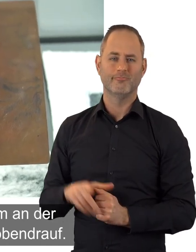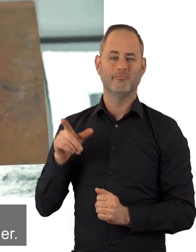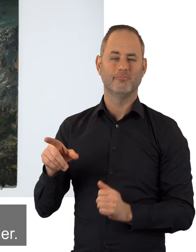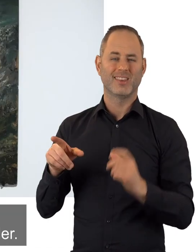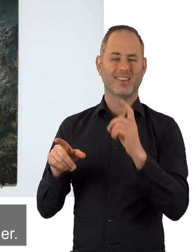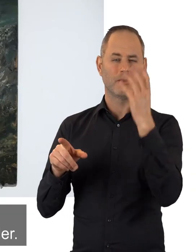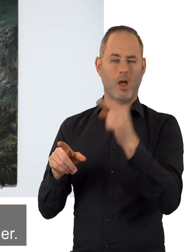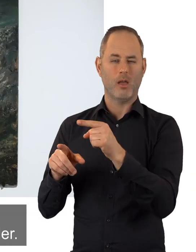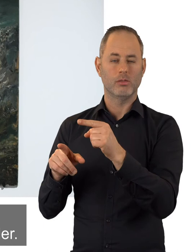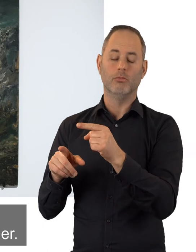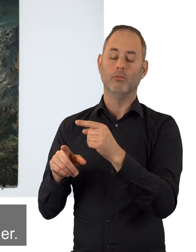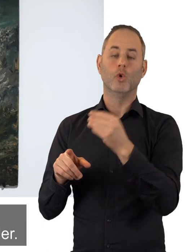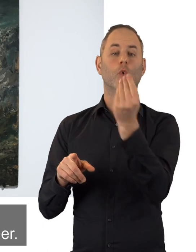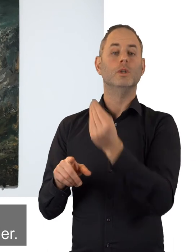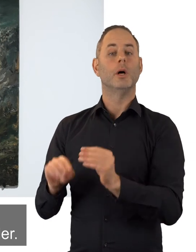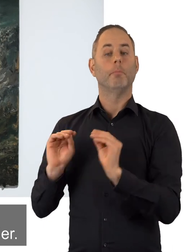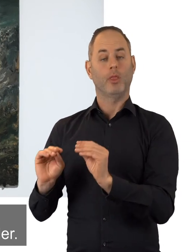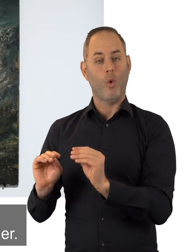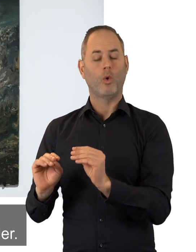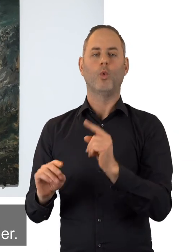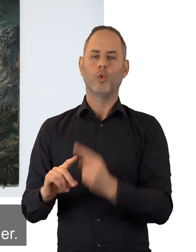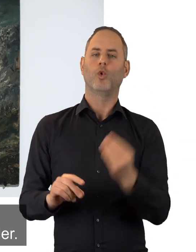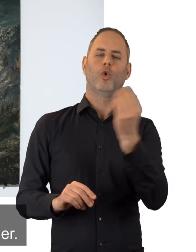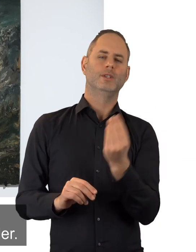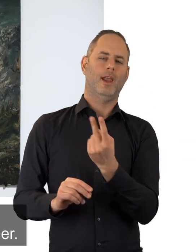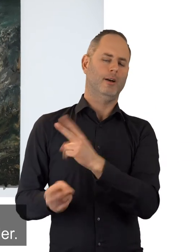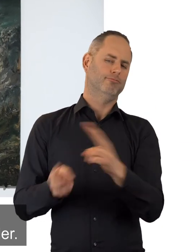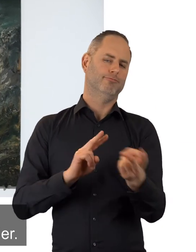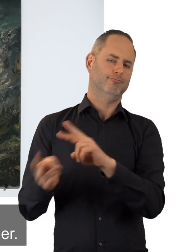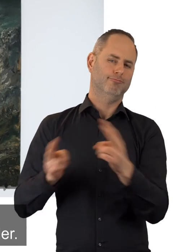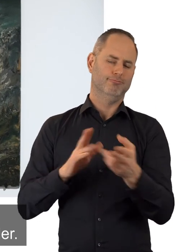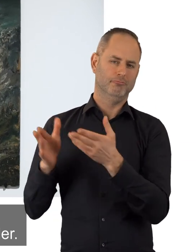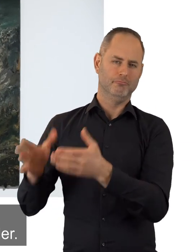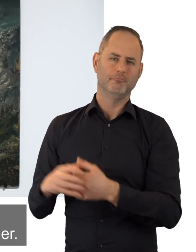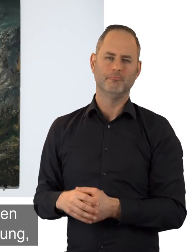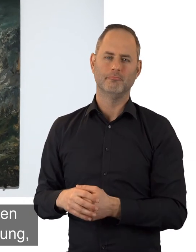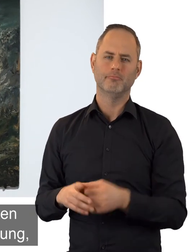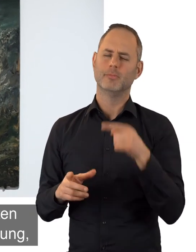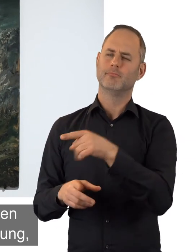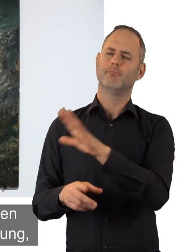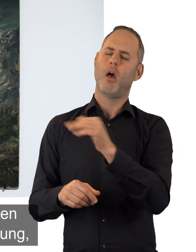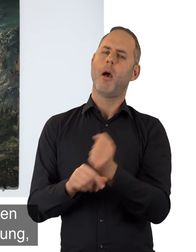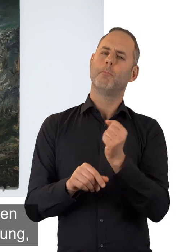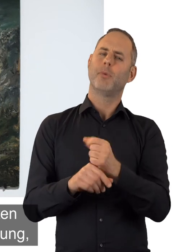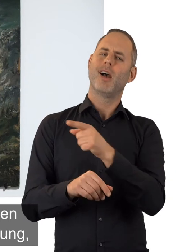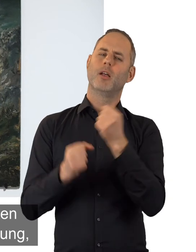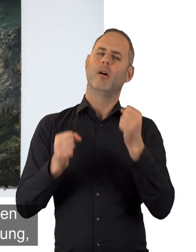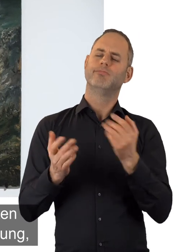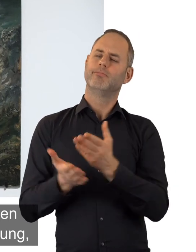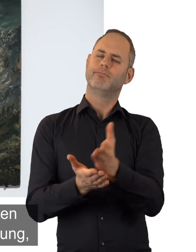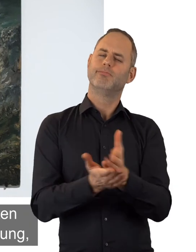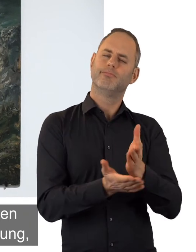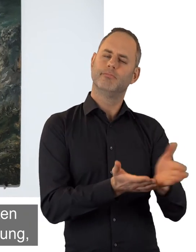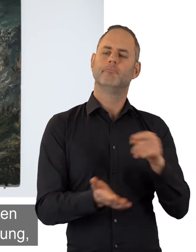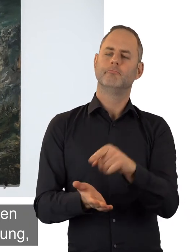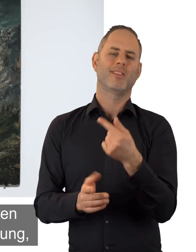Dietmann war also Kunstpädagoge und Künstler. Er bildete sich durch